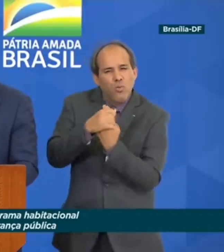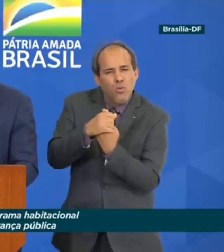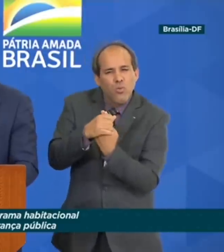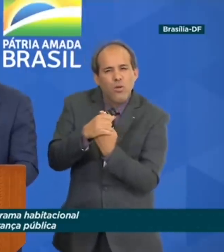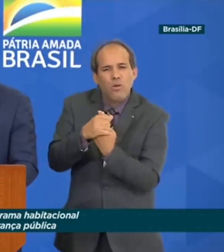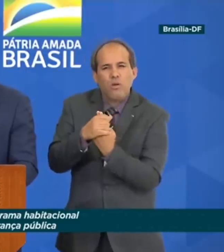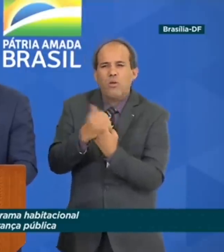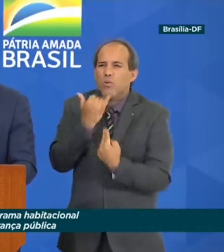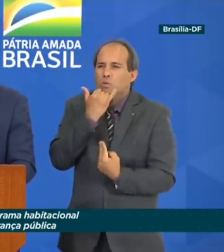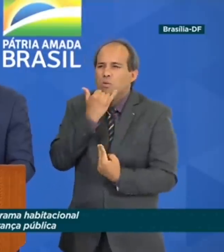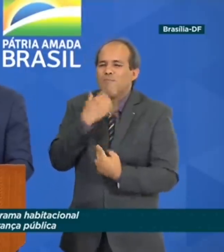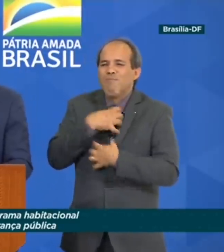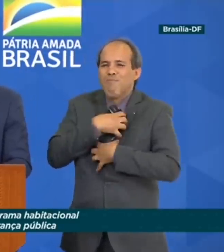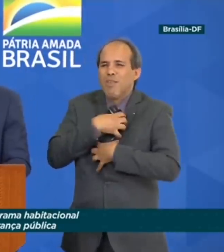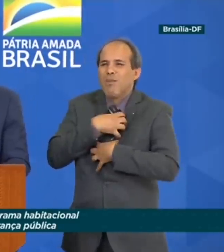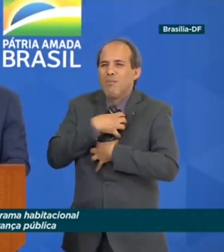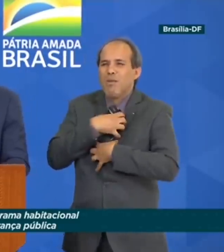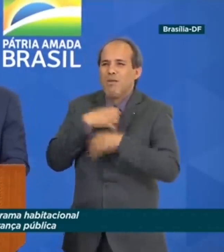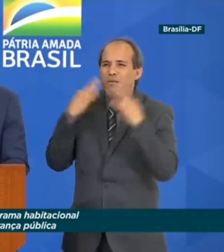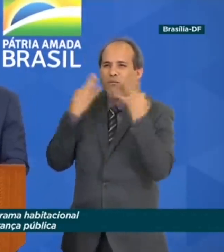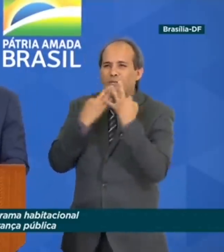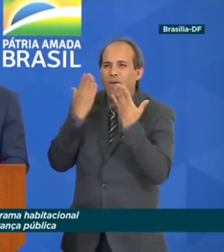sentimentos a ele e às suas famílias,